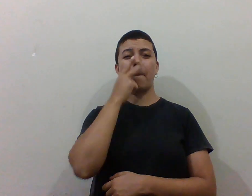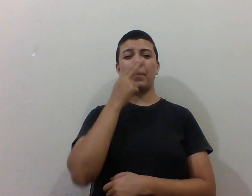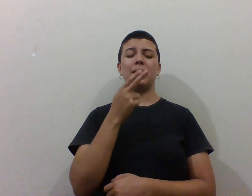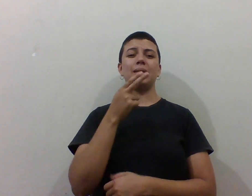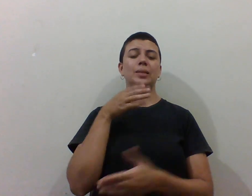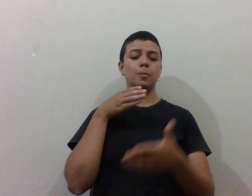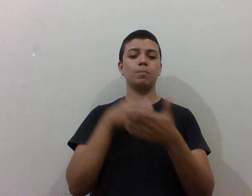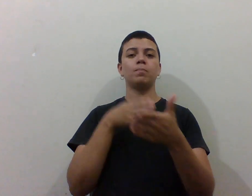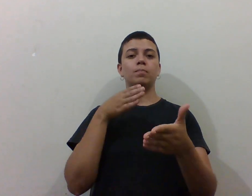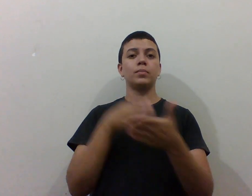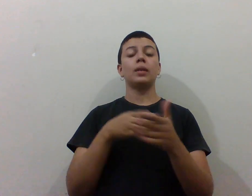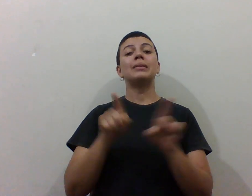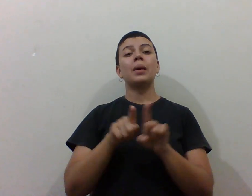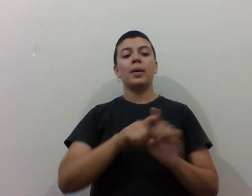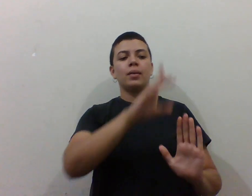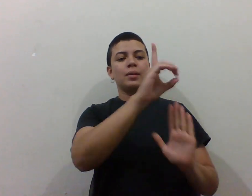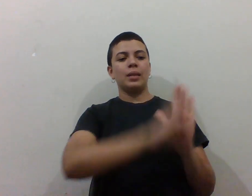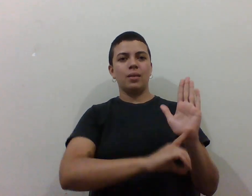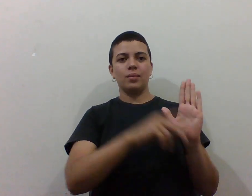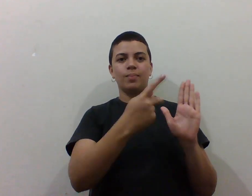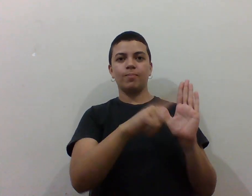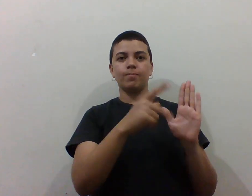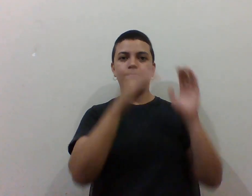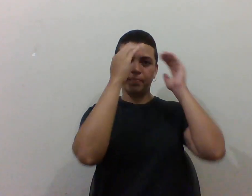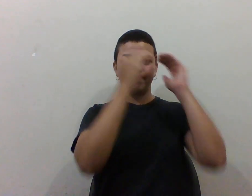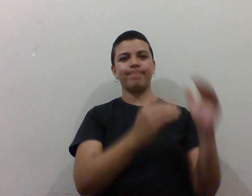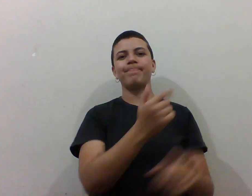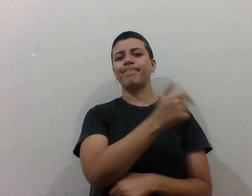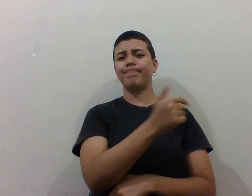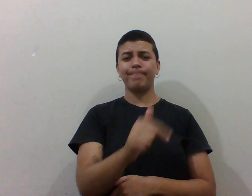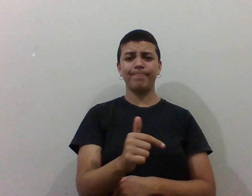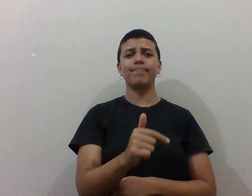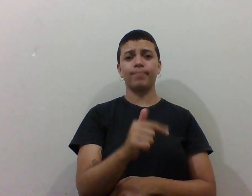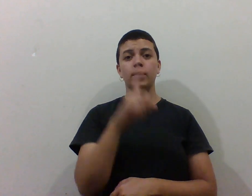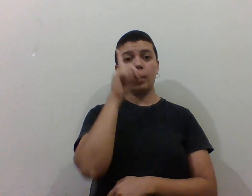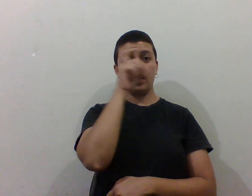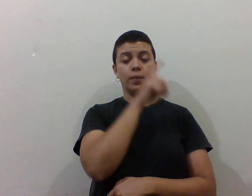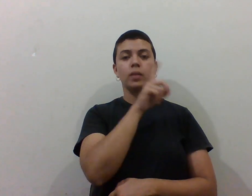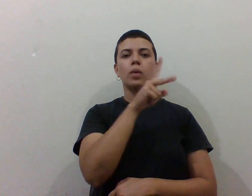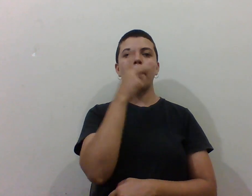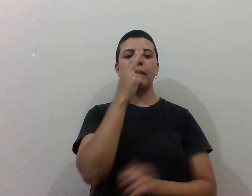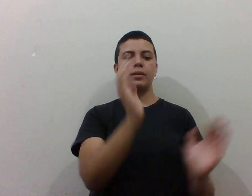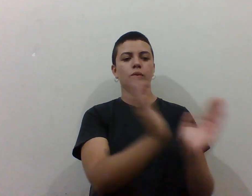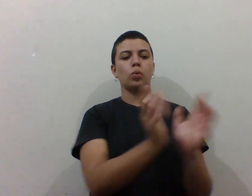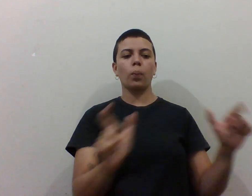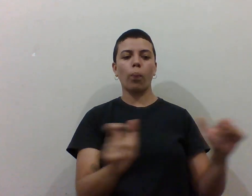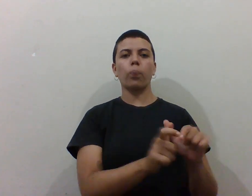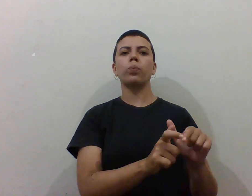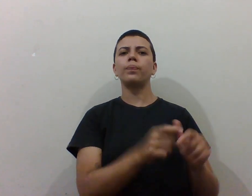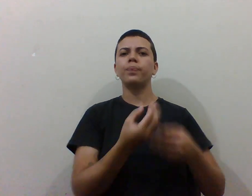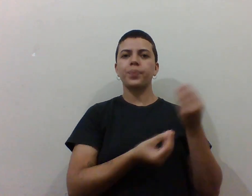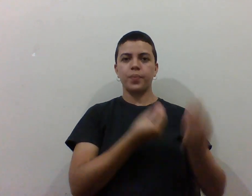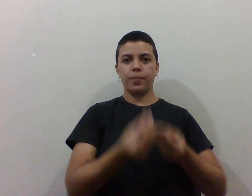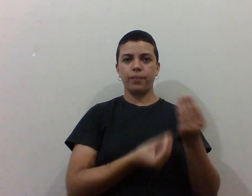reconhecidos, mas também respeitados. Essas minorias, para que elas consigam passar por esse processo histórico